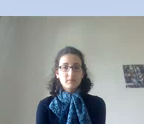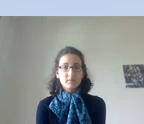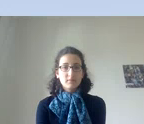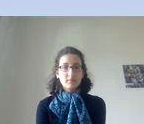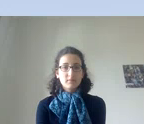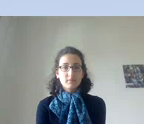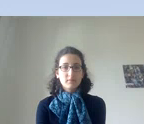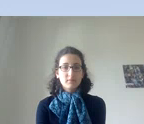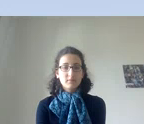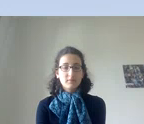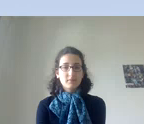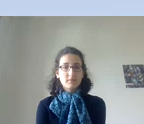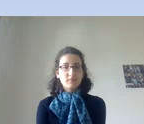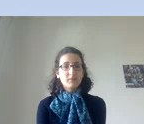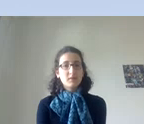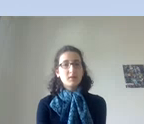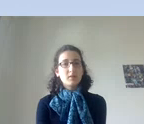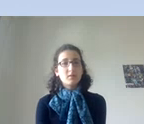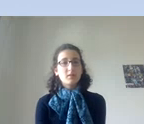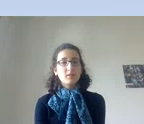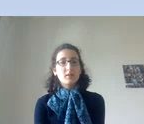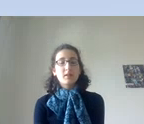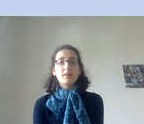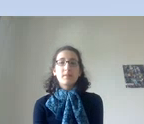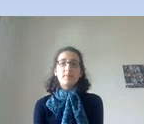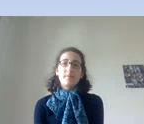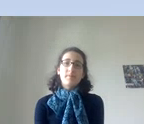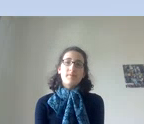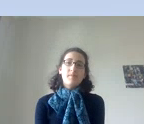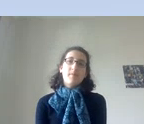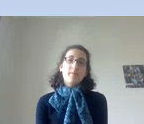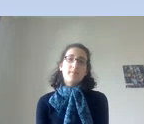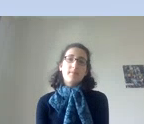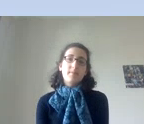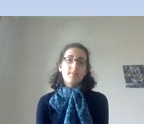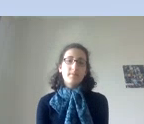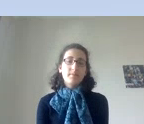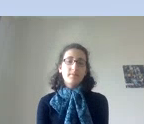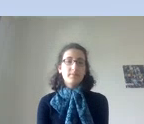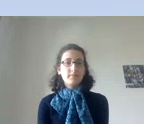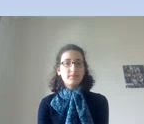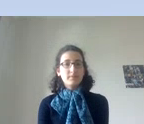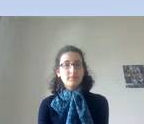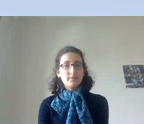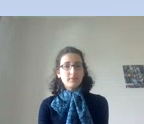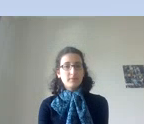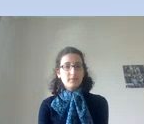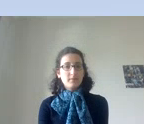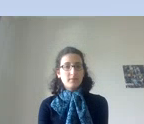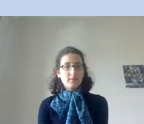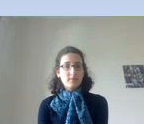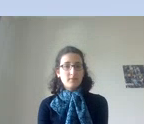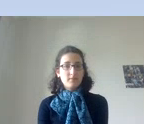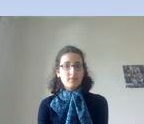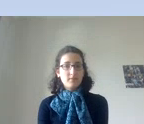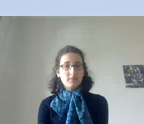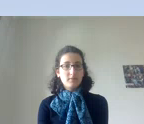say الزرع يخضر تمام, the crops will grow well, low, or إذا تمطر حيل, if it rains well. So just